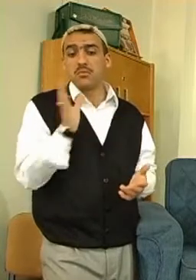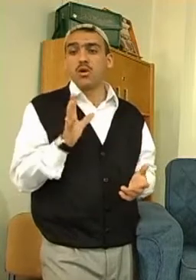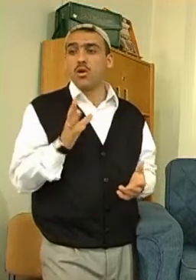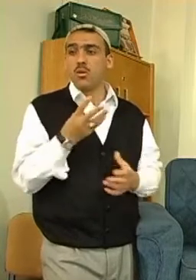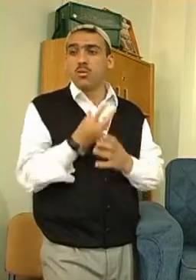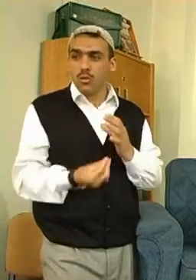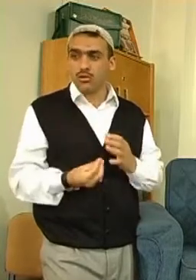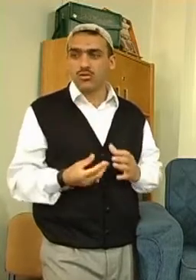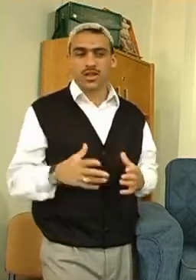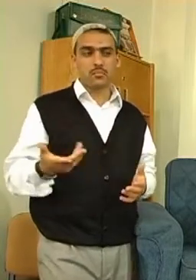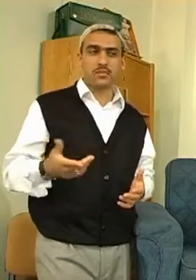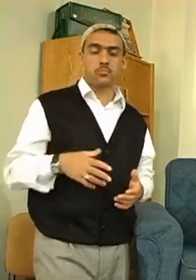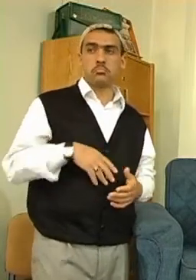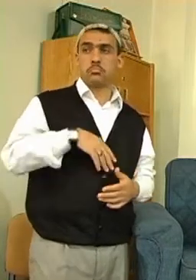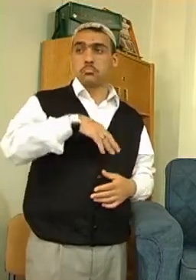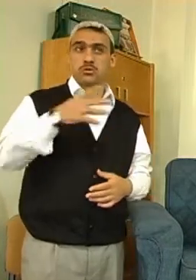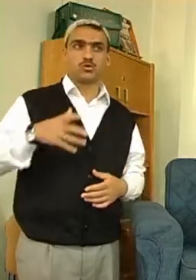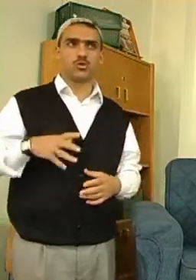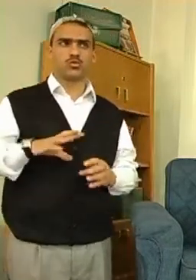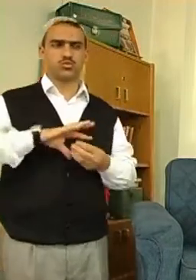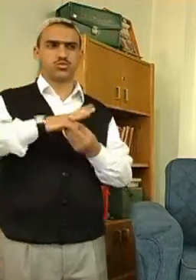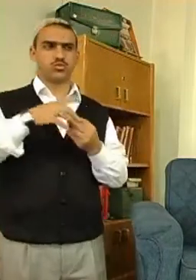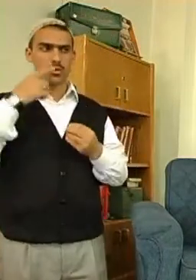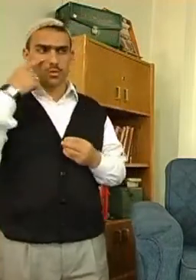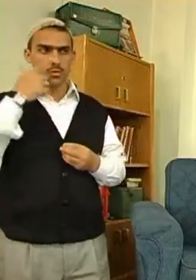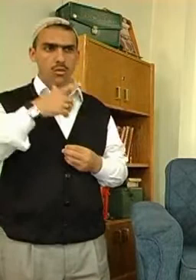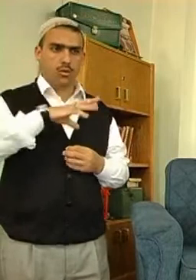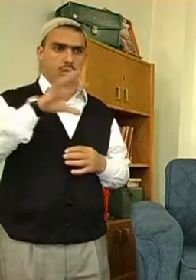adam bir zerrede yani. Atomun içinde atomu